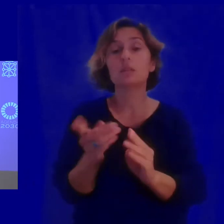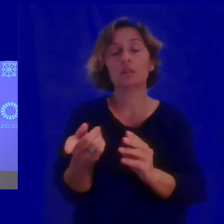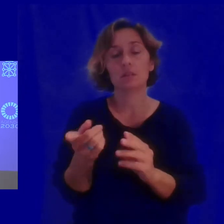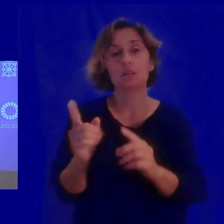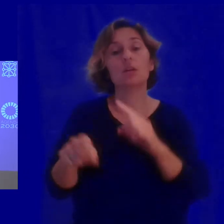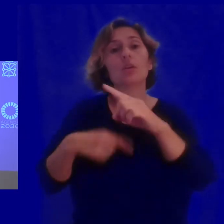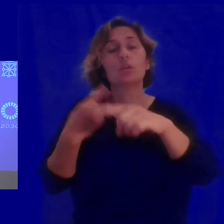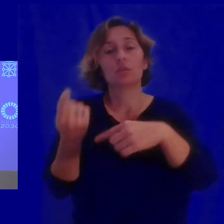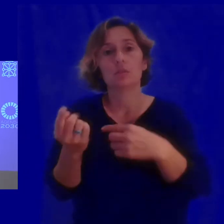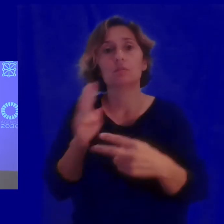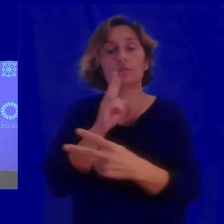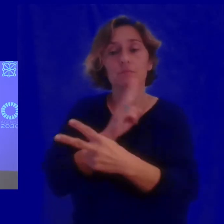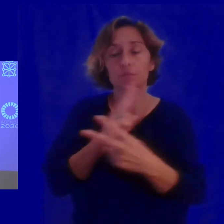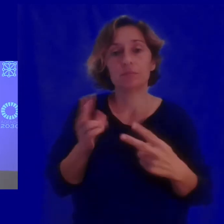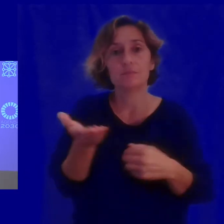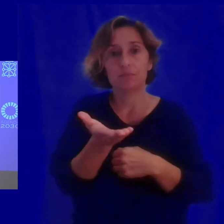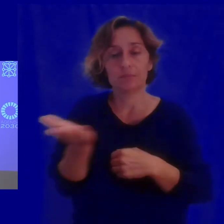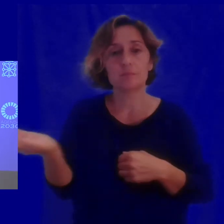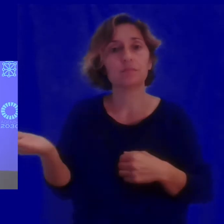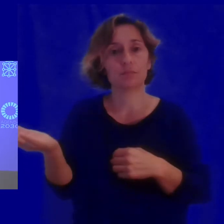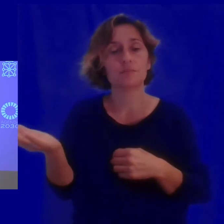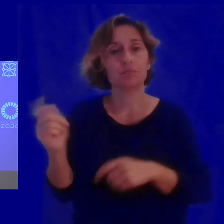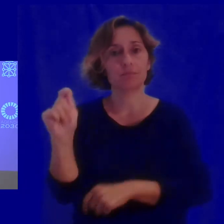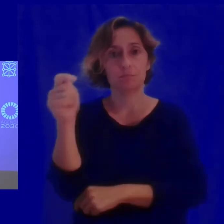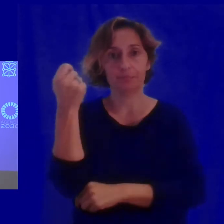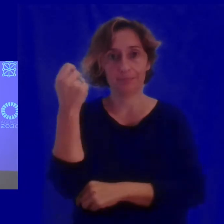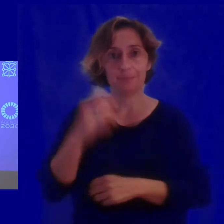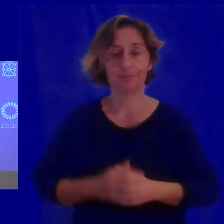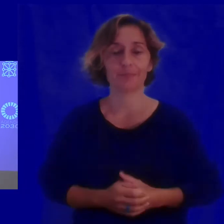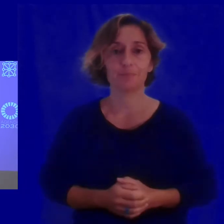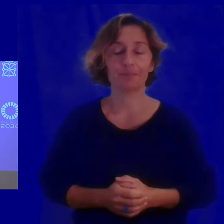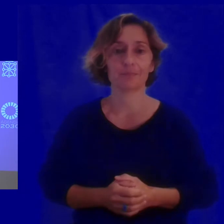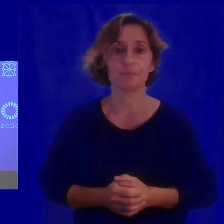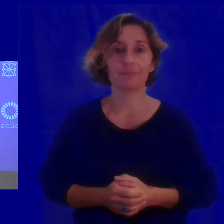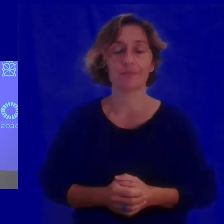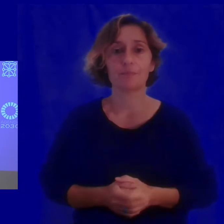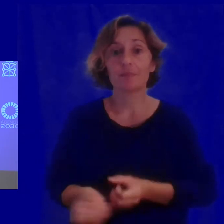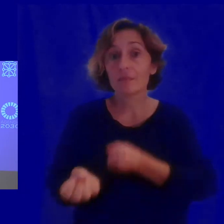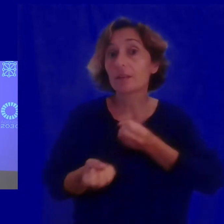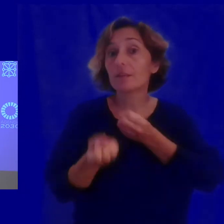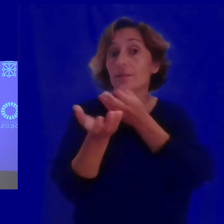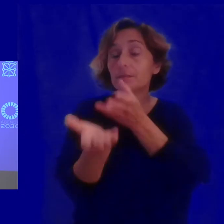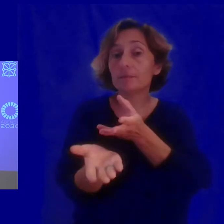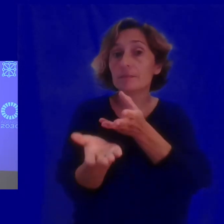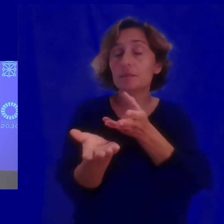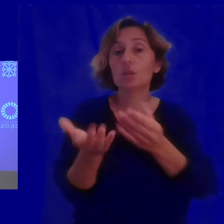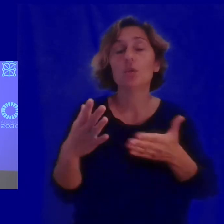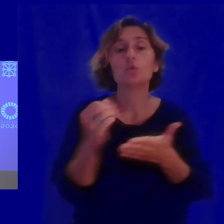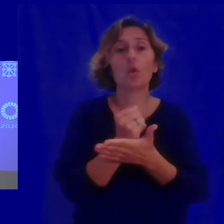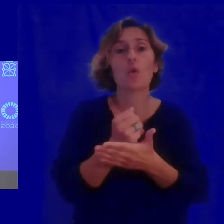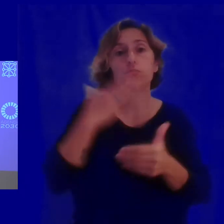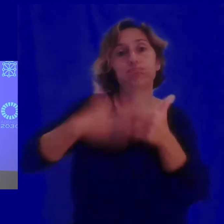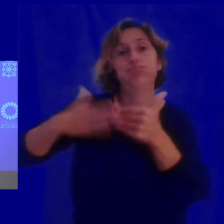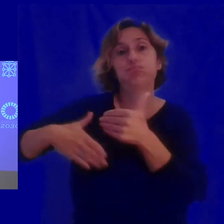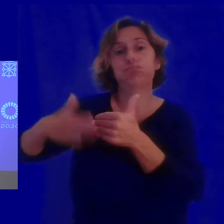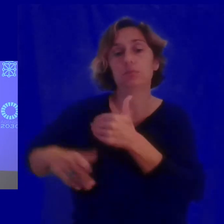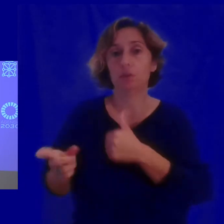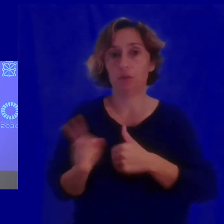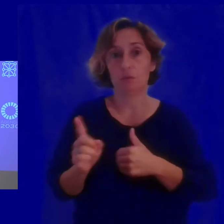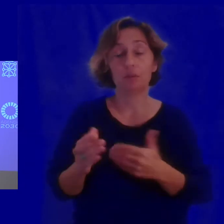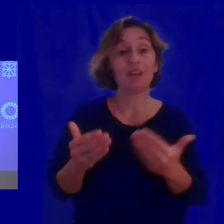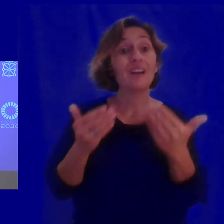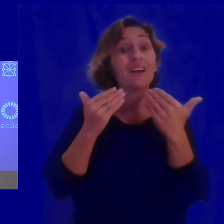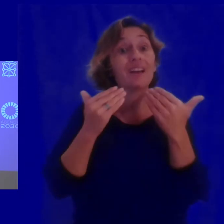una situación excepcional. En este sentido, anunciar, porque no todo van a ser restricciones también, que gracias a